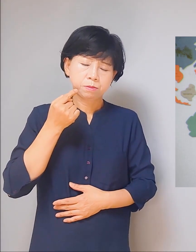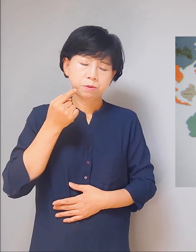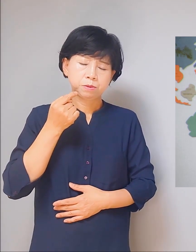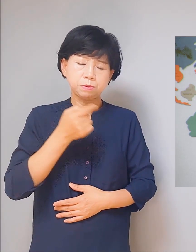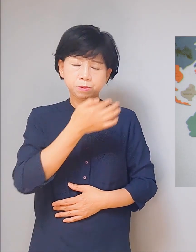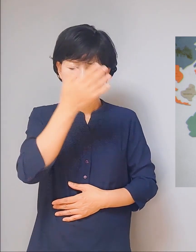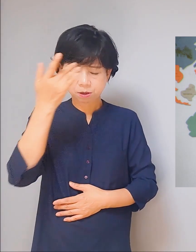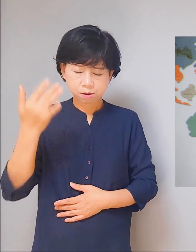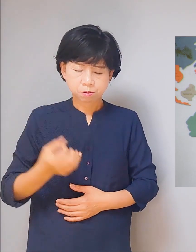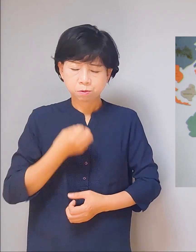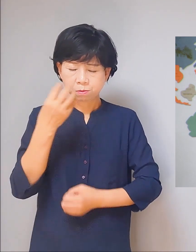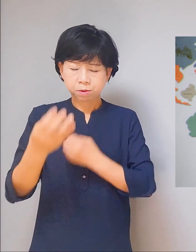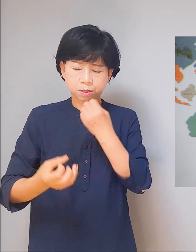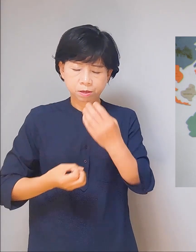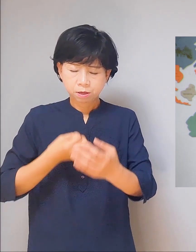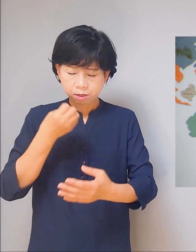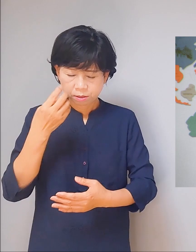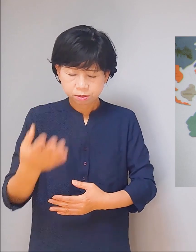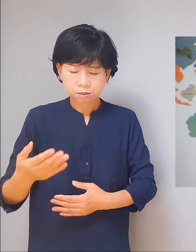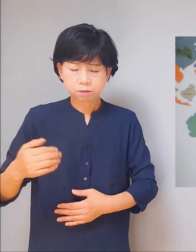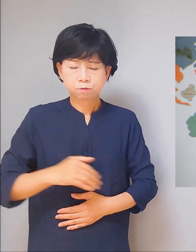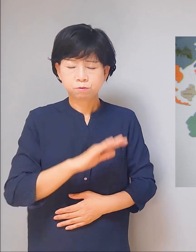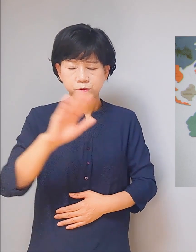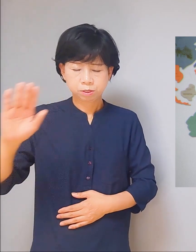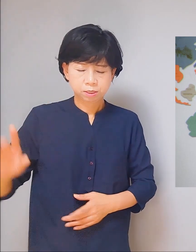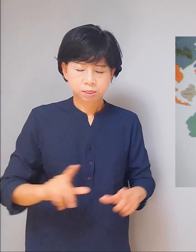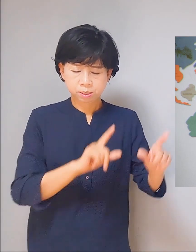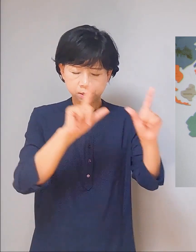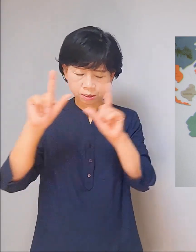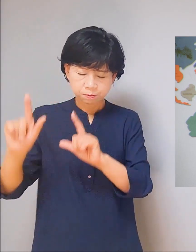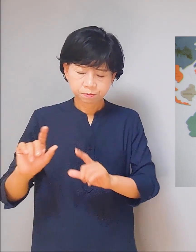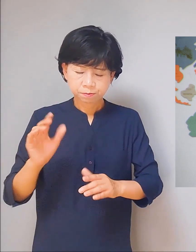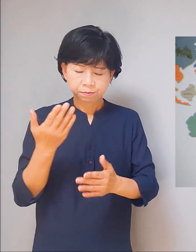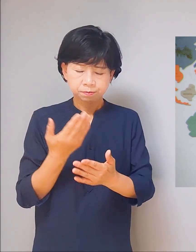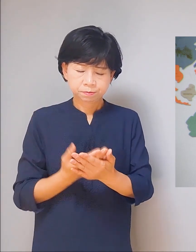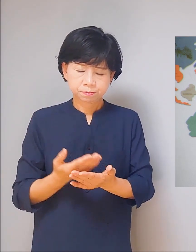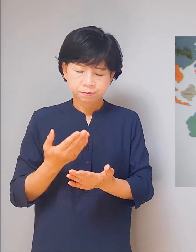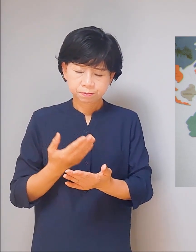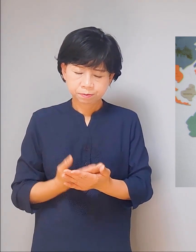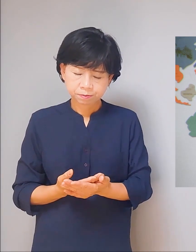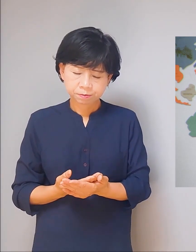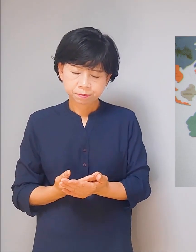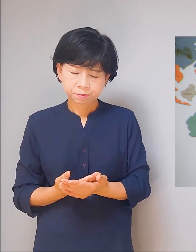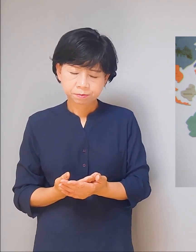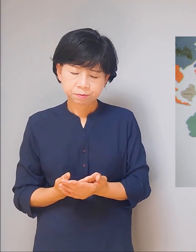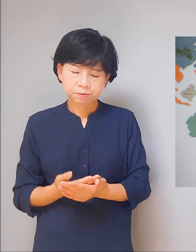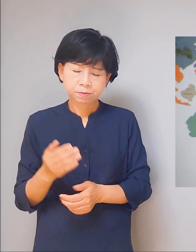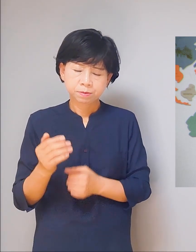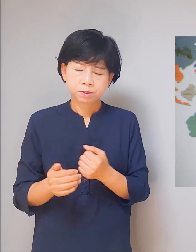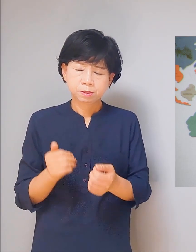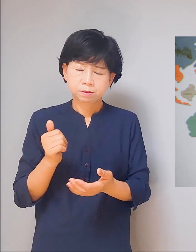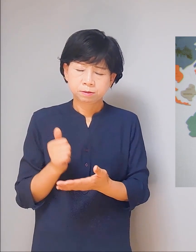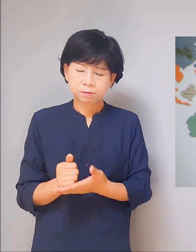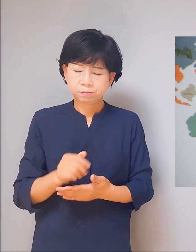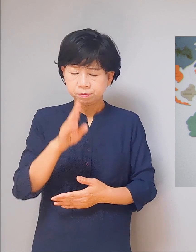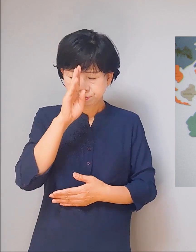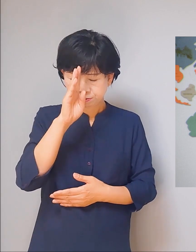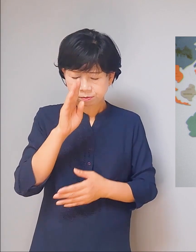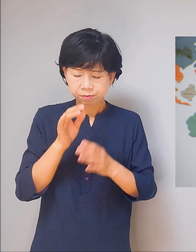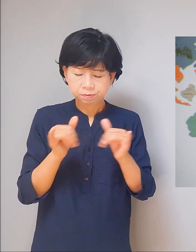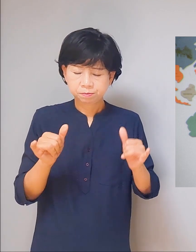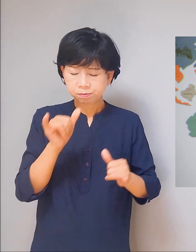아름답도다 고백할 수 있는 우리 인생이 되게 하여 주시옵소서. 하나님, 편찮으신